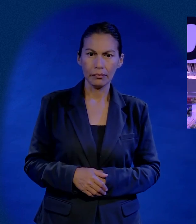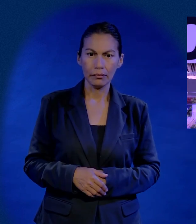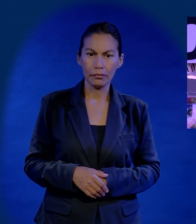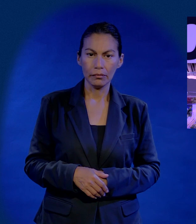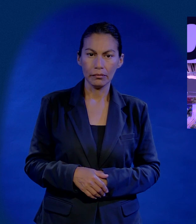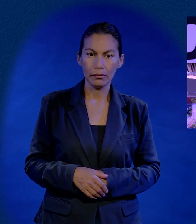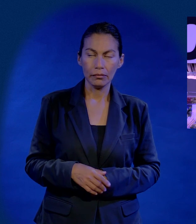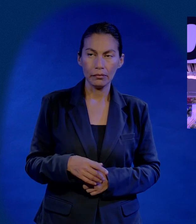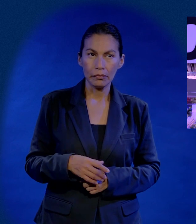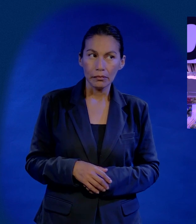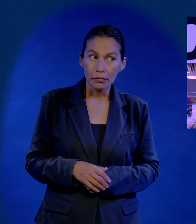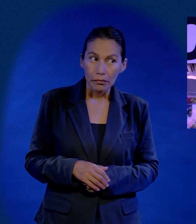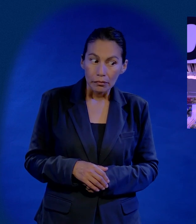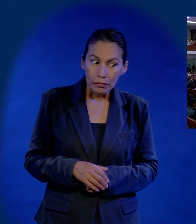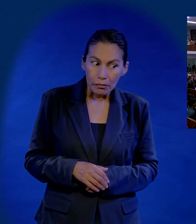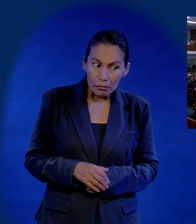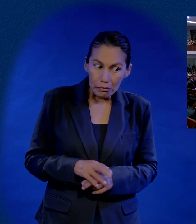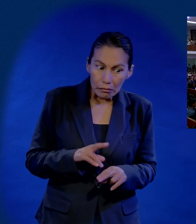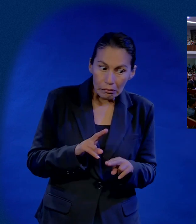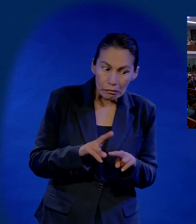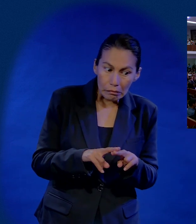yo.